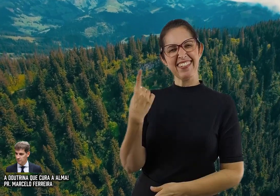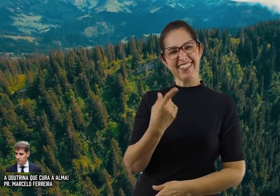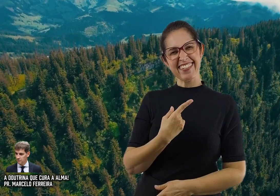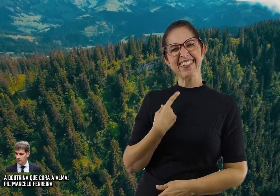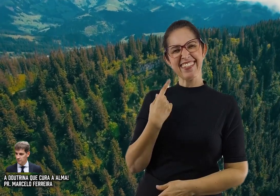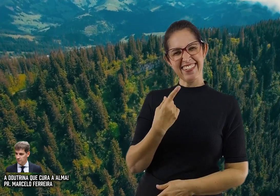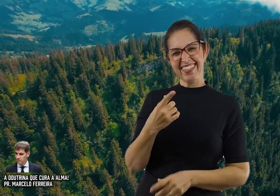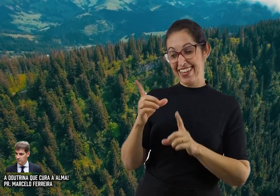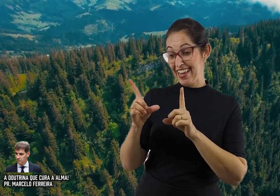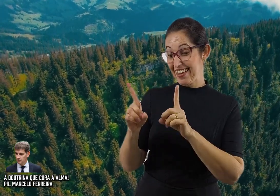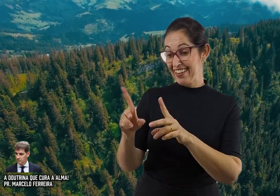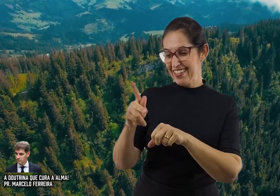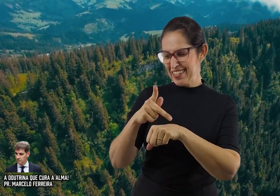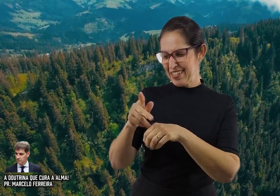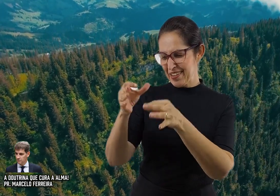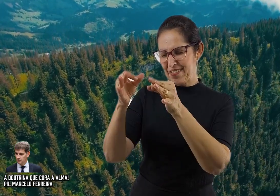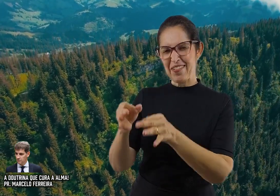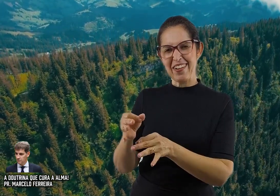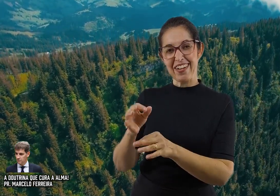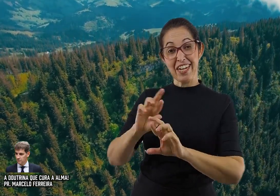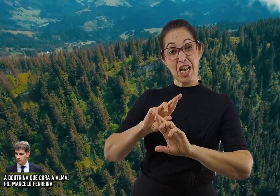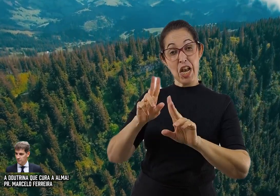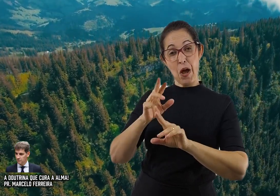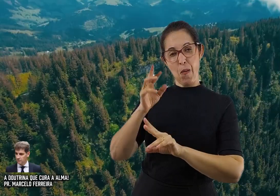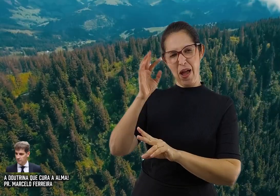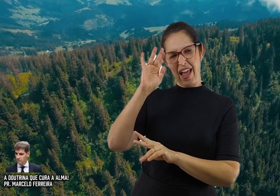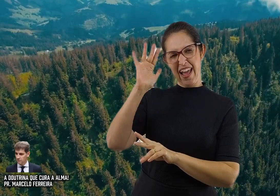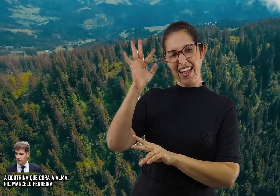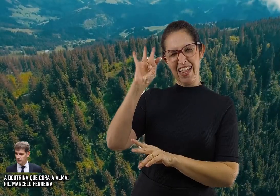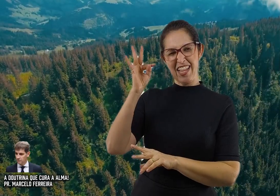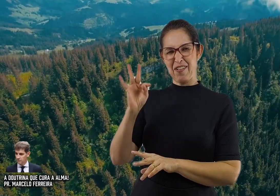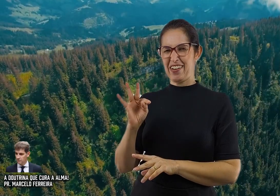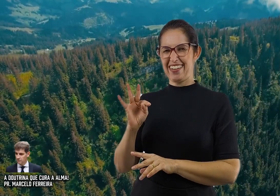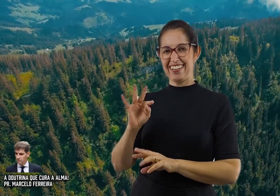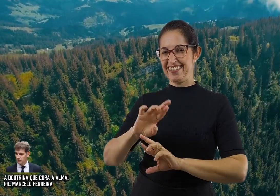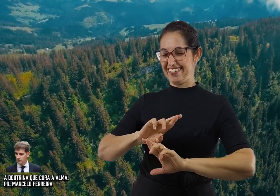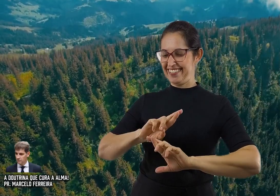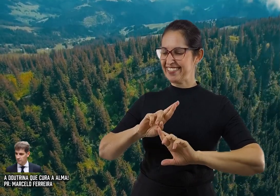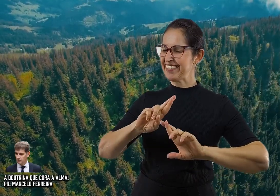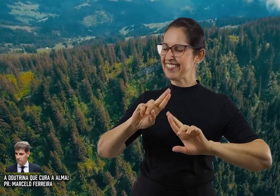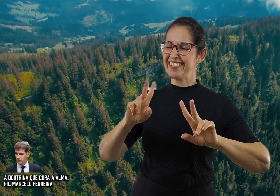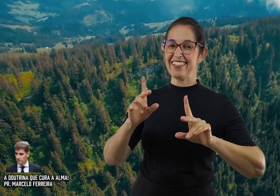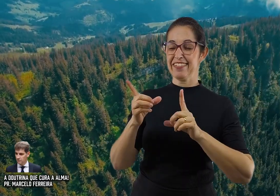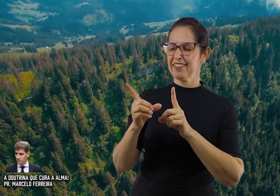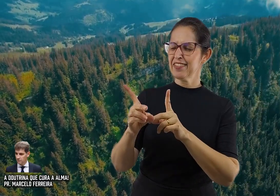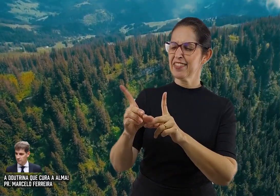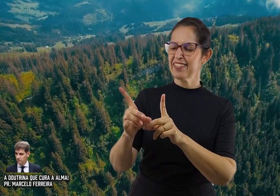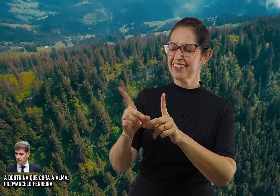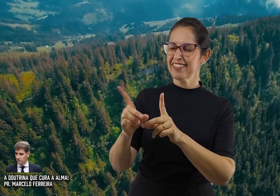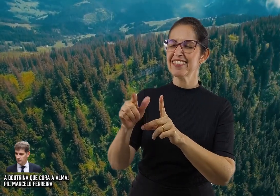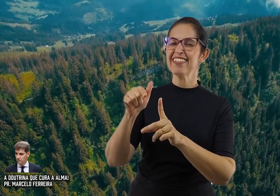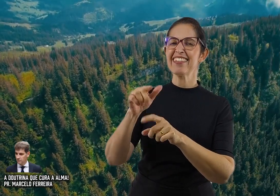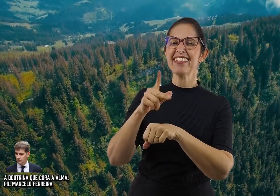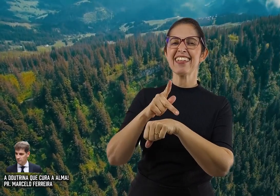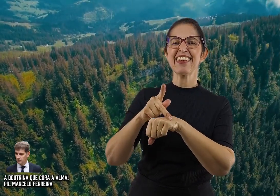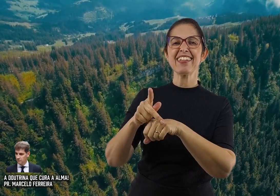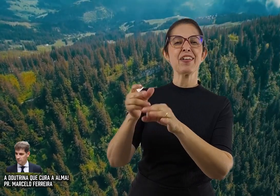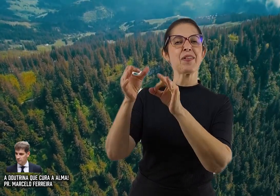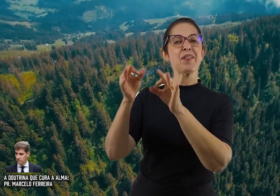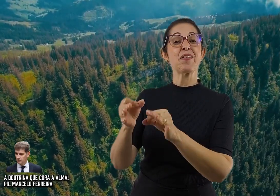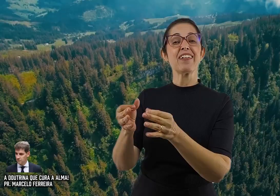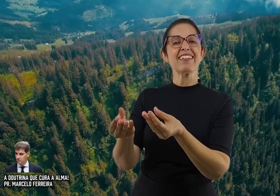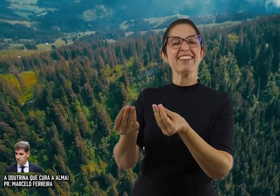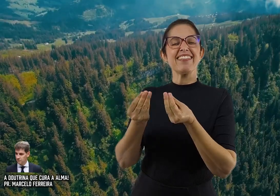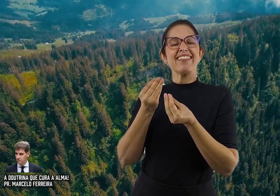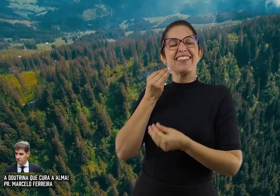como igreja, ela não é uma teoria. Doutrina não é teoria, teoria é teoria. Doutrina para nós é uma experiência.